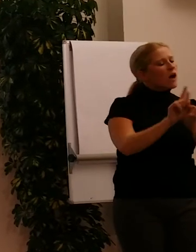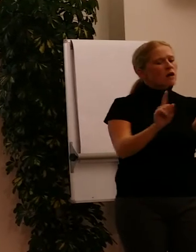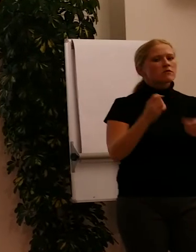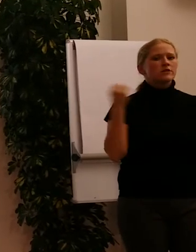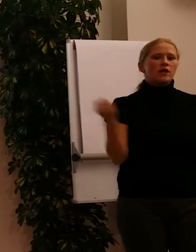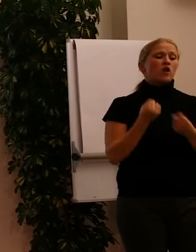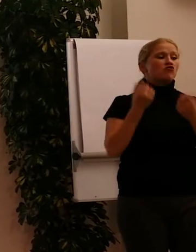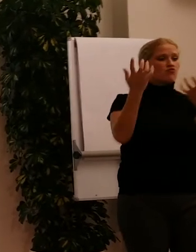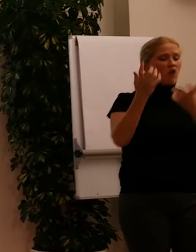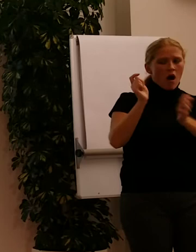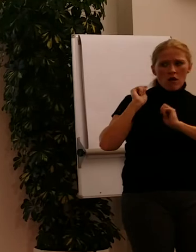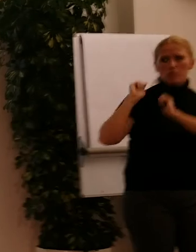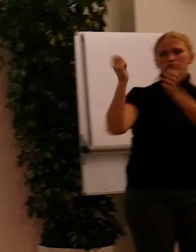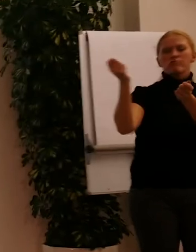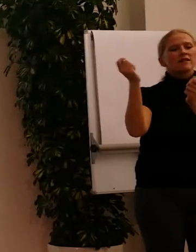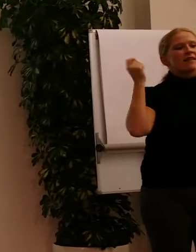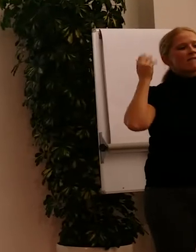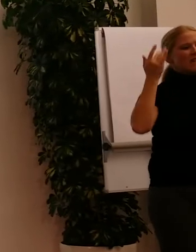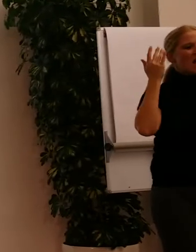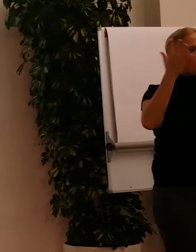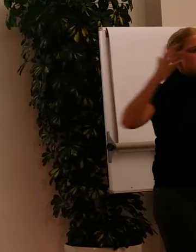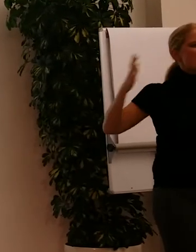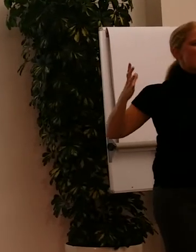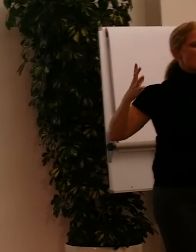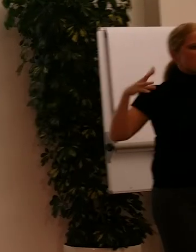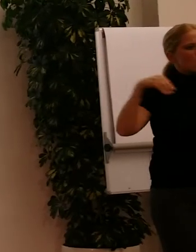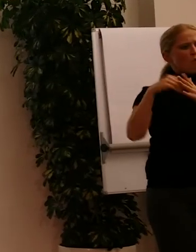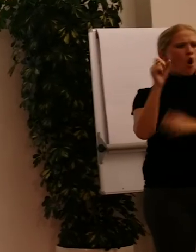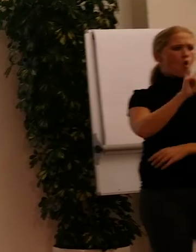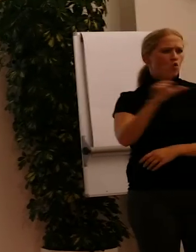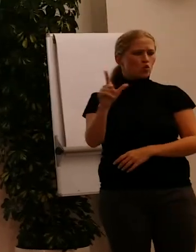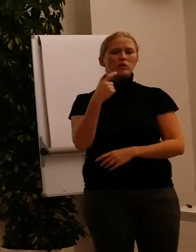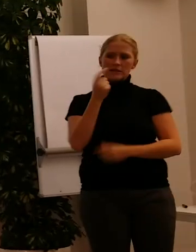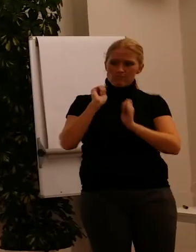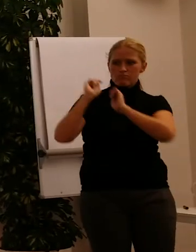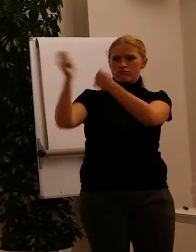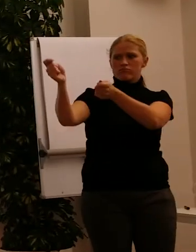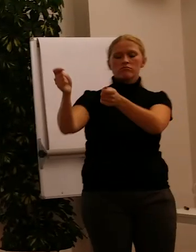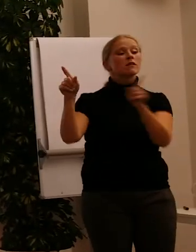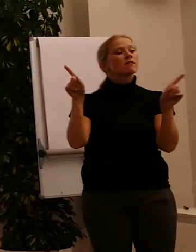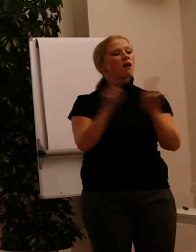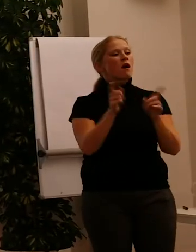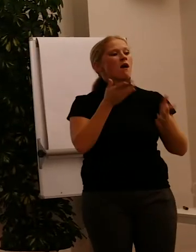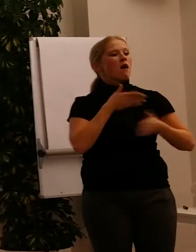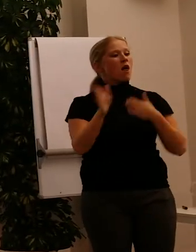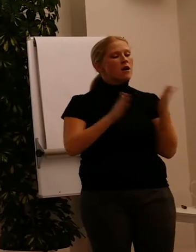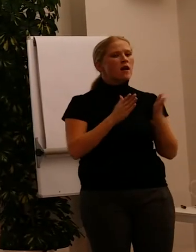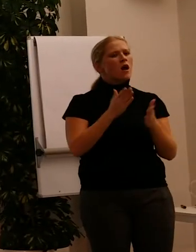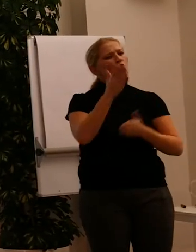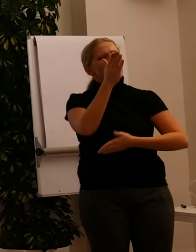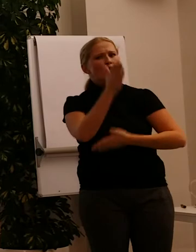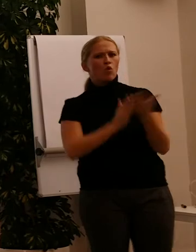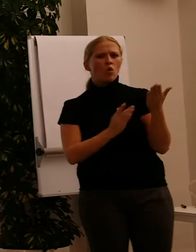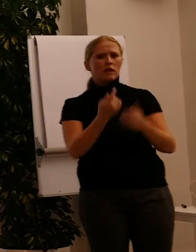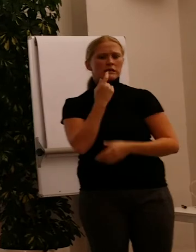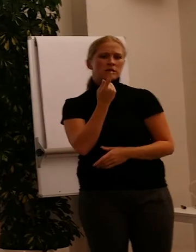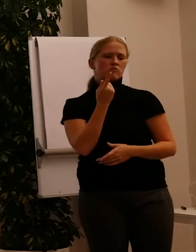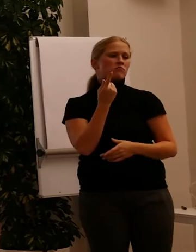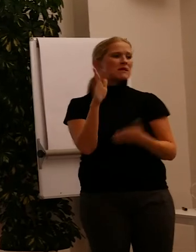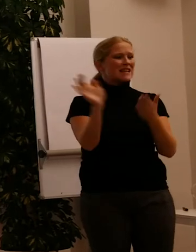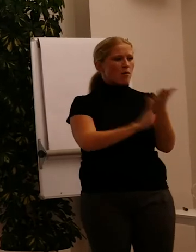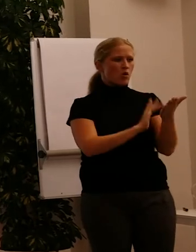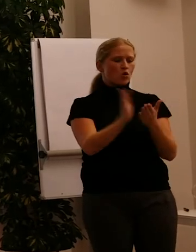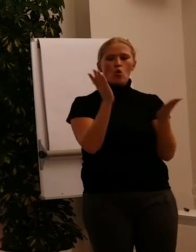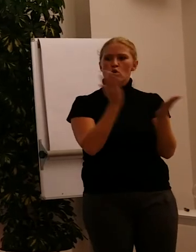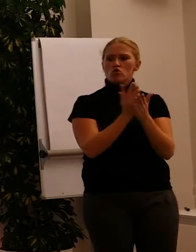O2, abychom pokračovali s dalšími a dalšími kapitolami. V polovině ledna chceme mít první dvě kapitoly tableta hotové, zároveň